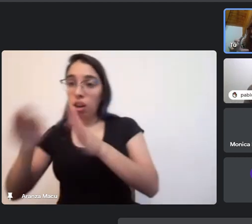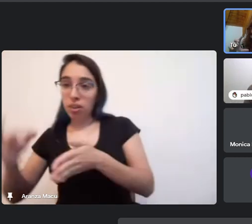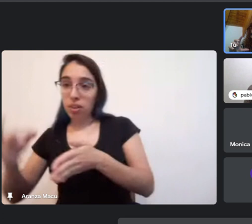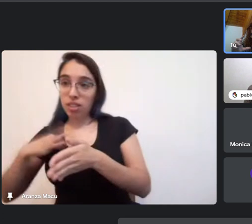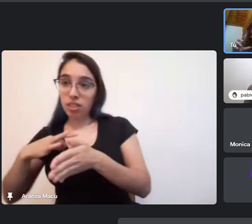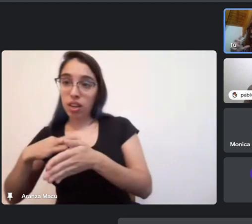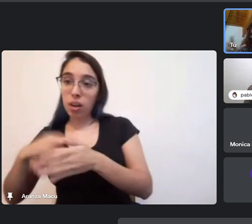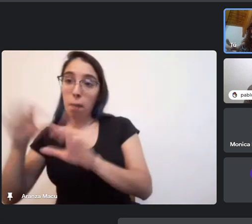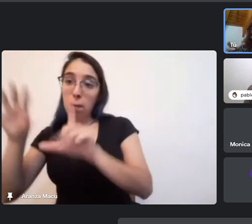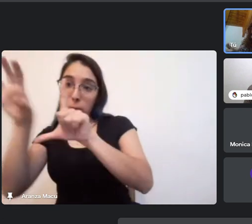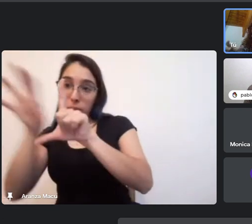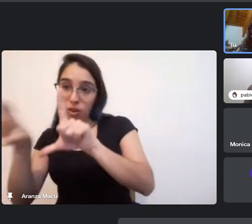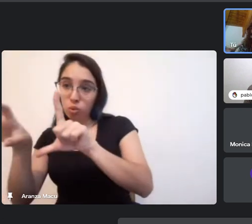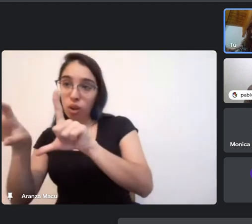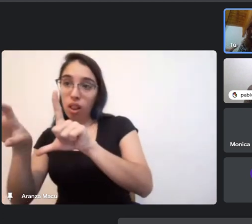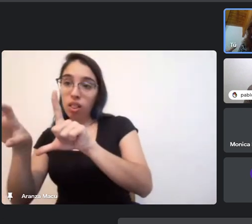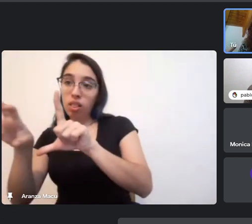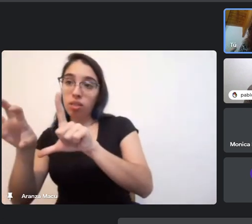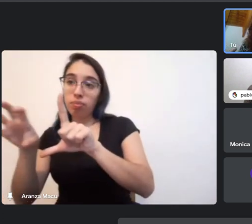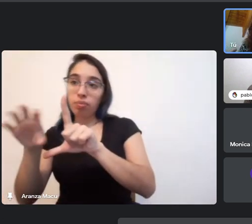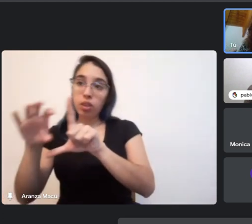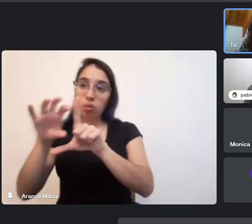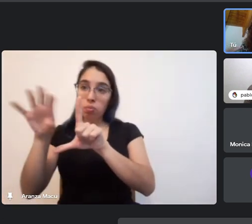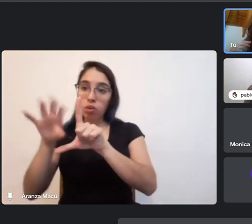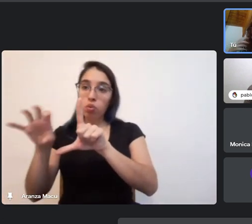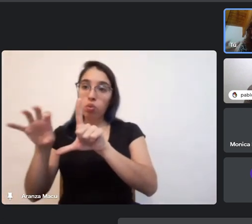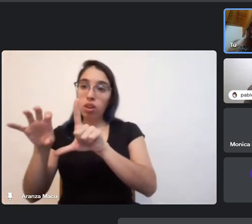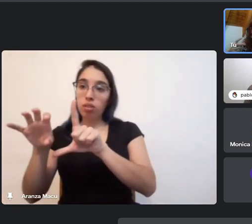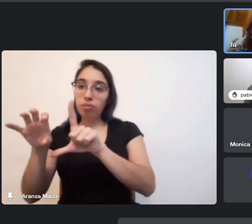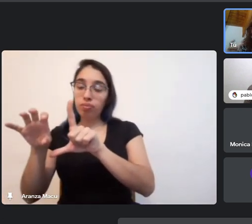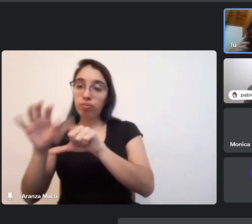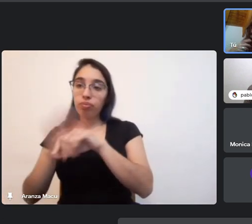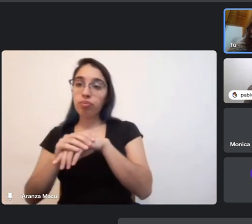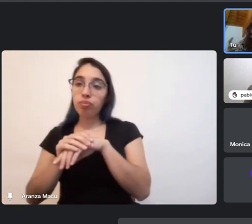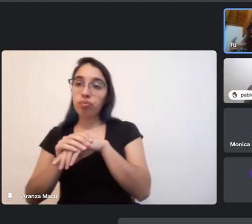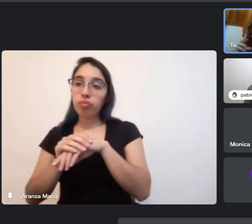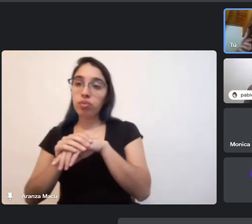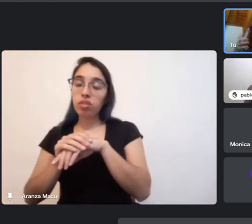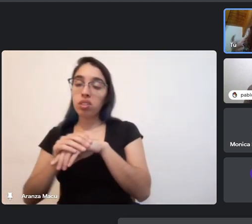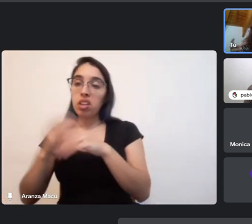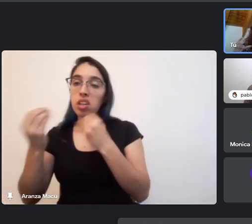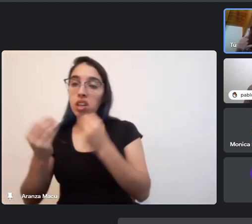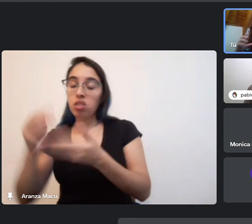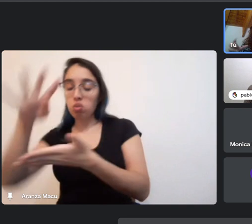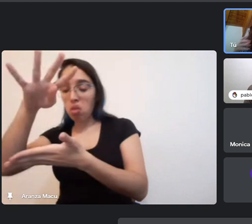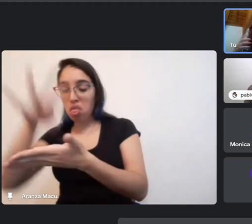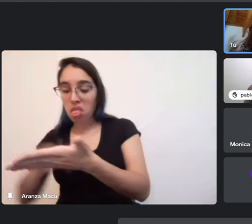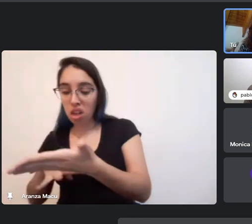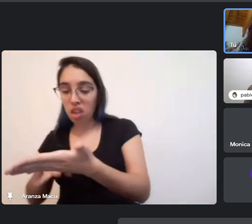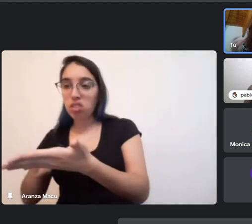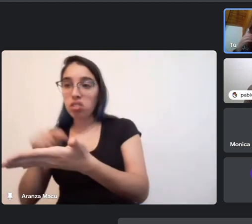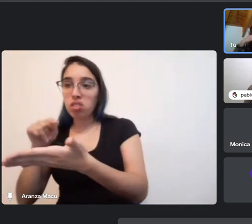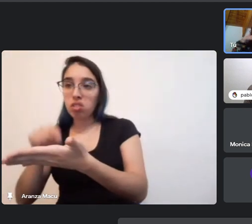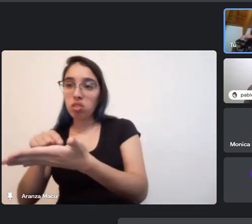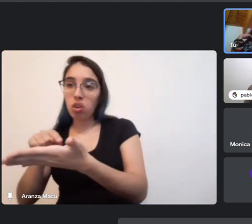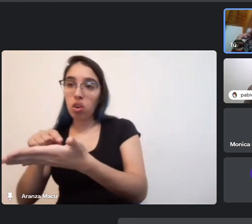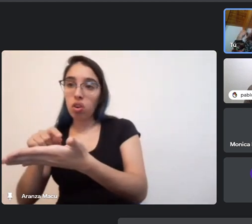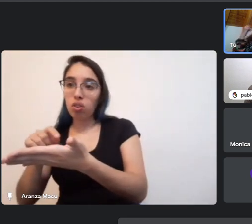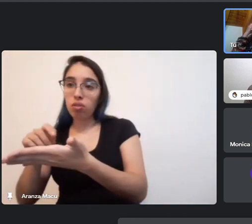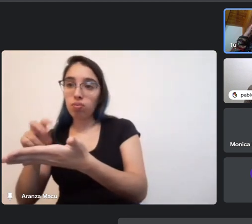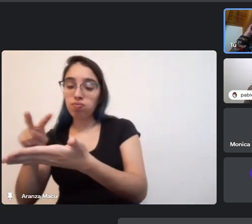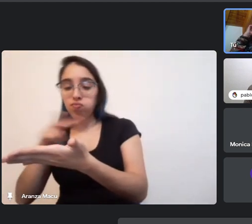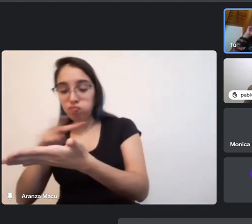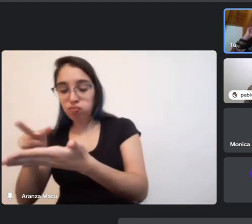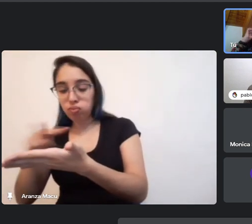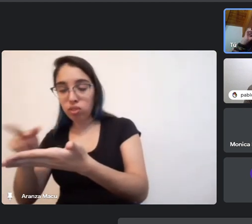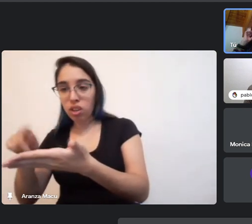pero o sea, es un texto escrito, pero sobre ese texto damos un tiempo y vamos dando turnos y nos organizamos de